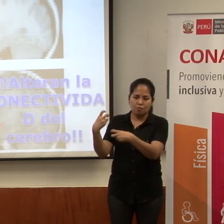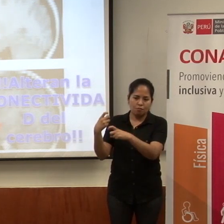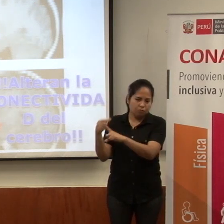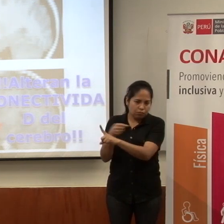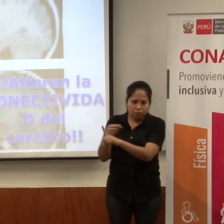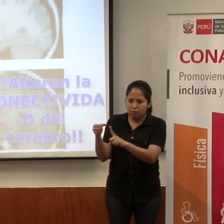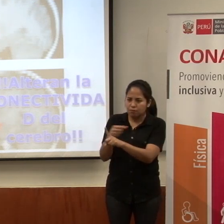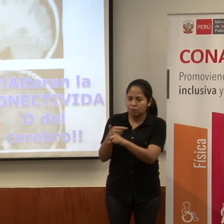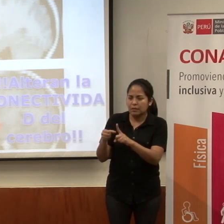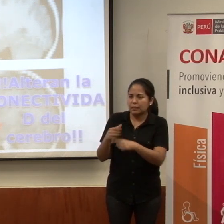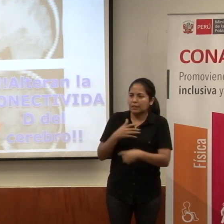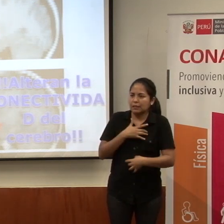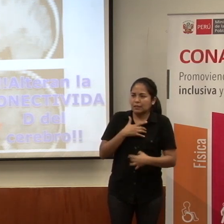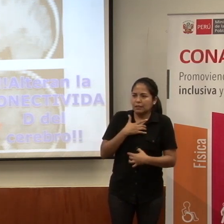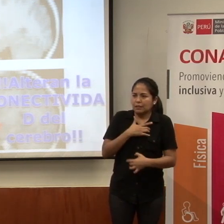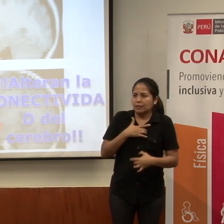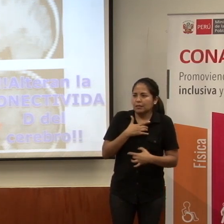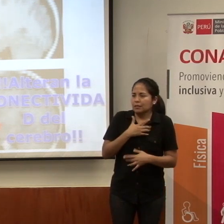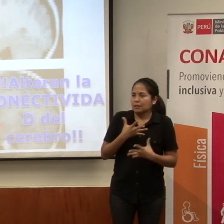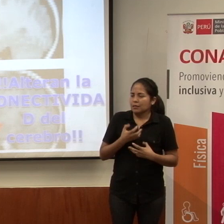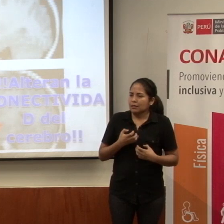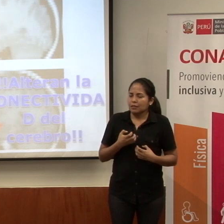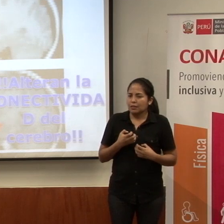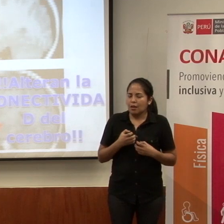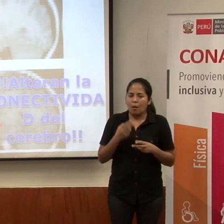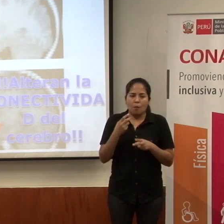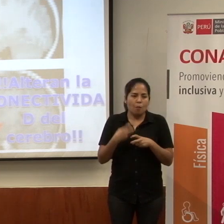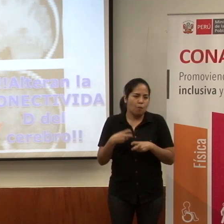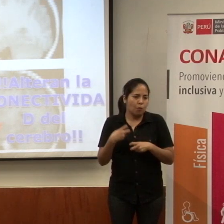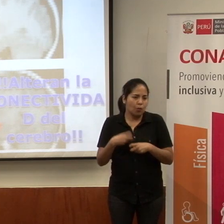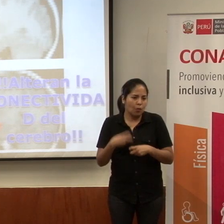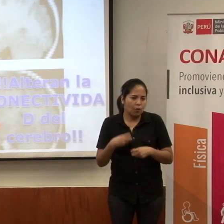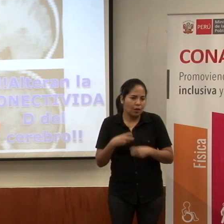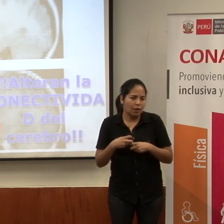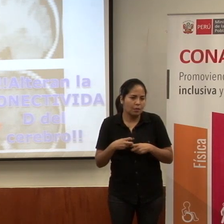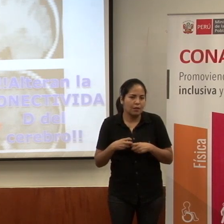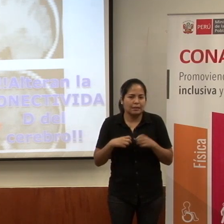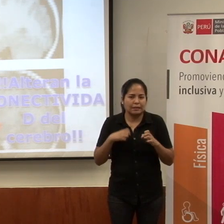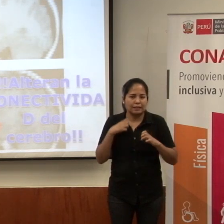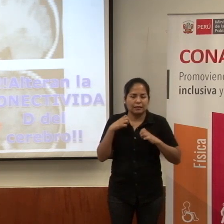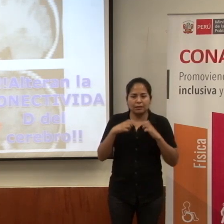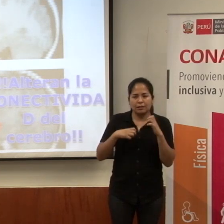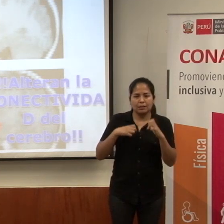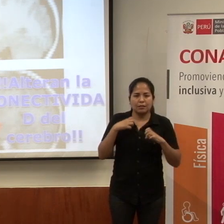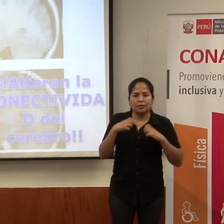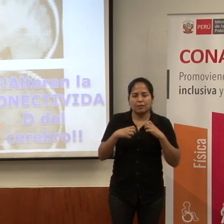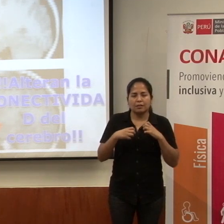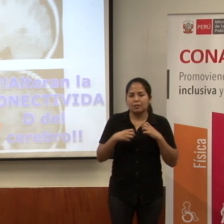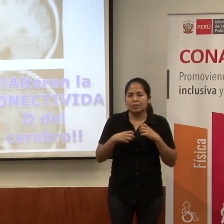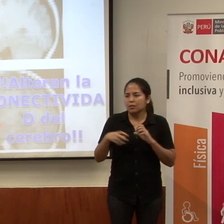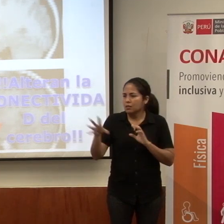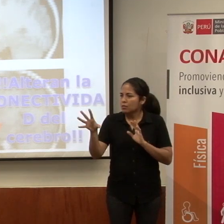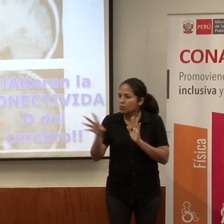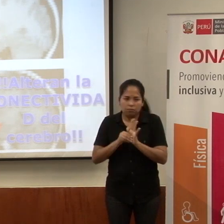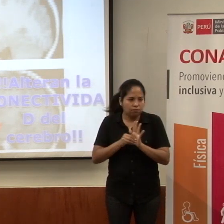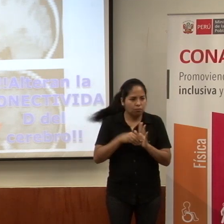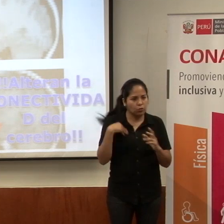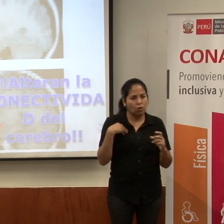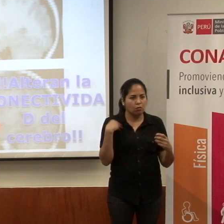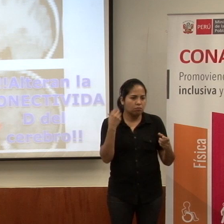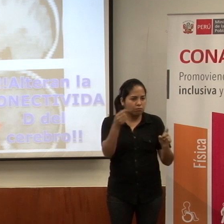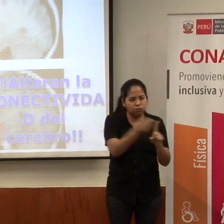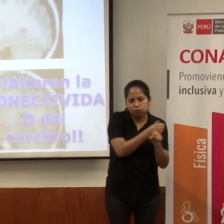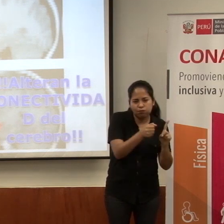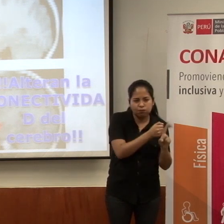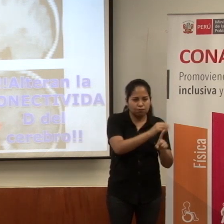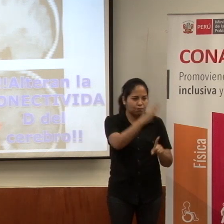hipertrofia. Y hacen que después, cuando sean adultos, ¿no es cierto?, le quieran pegar al policía, ¿no es cierto?,